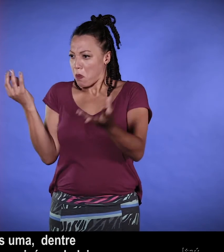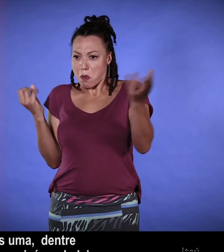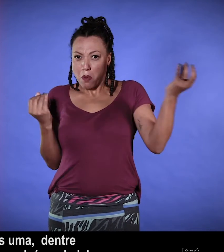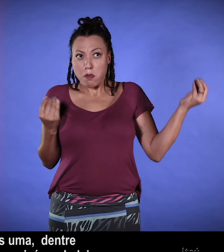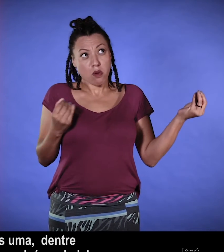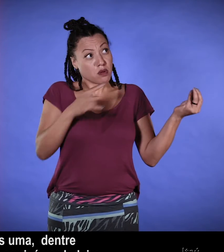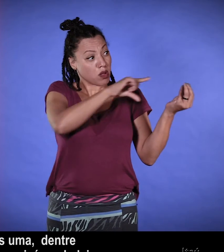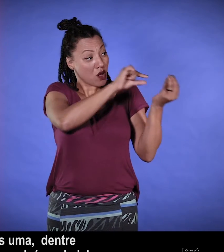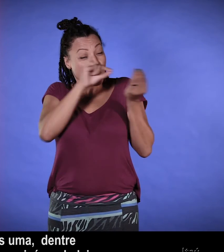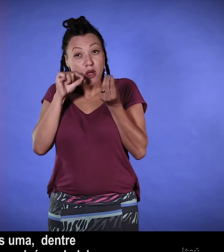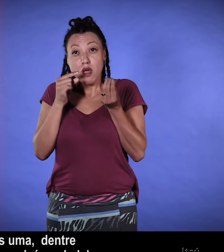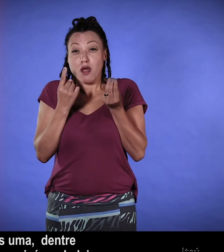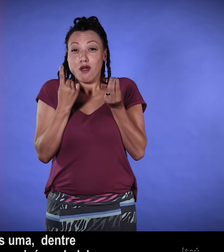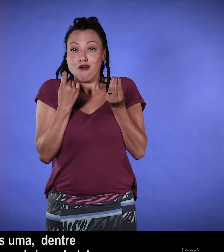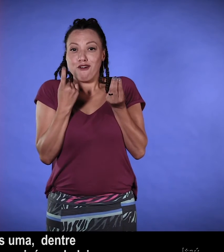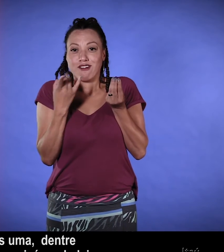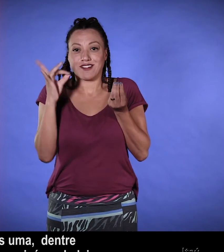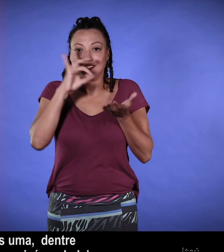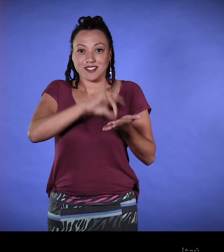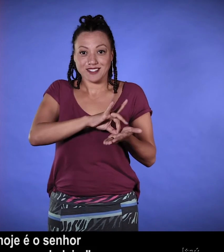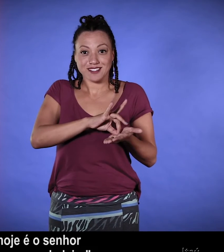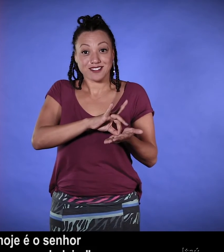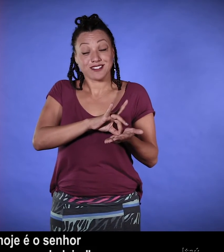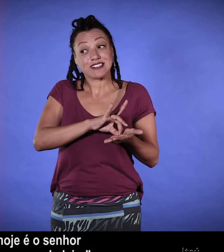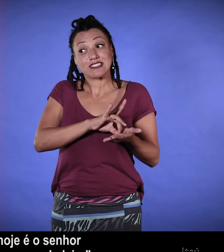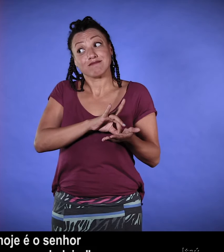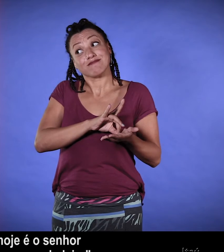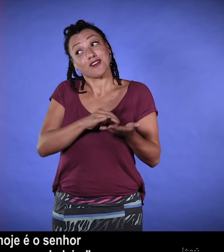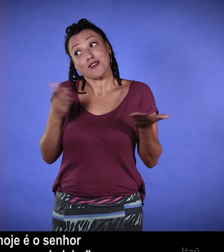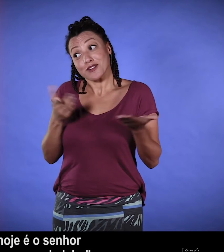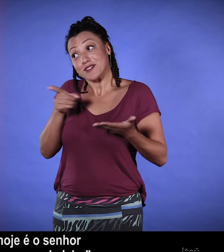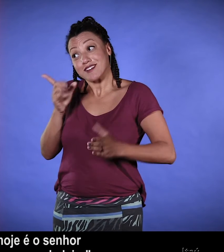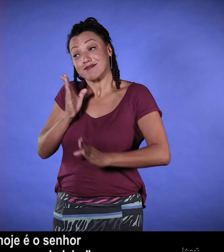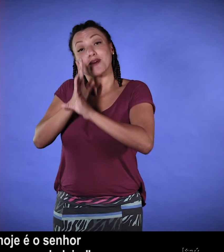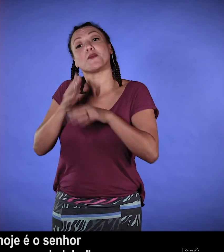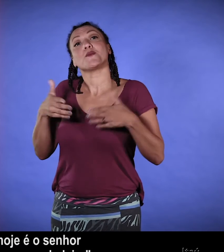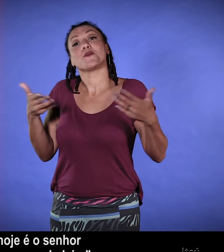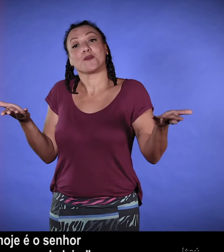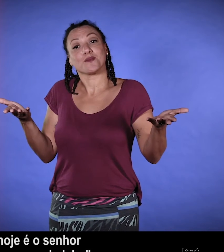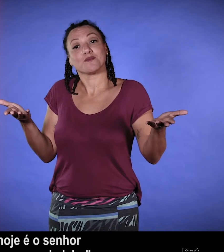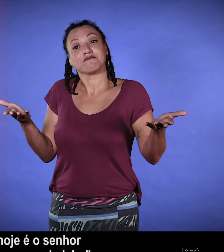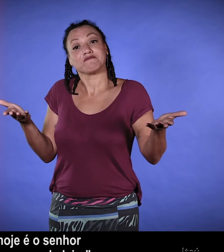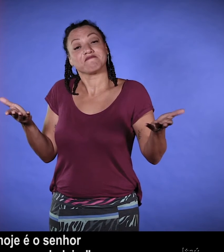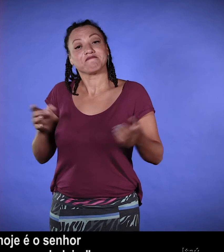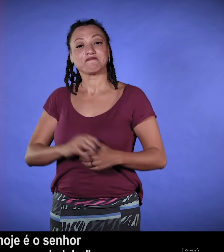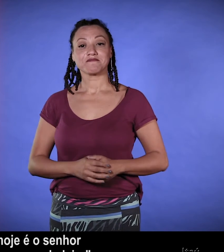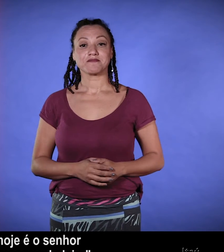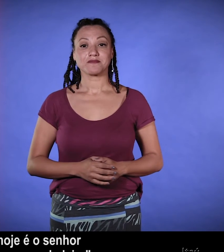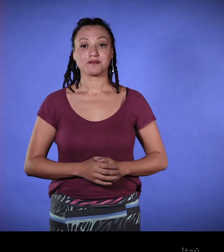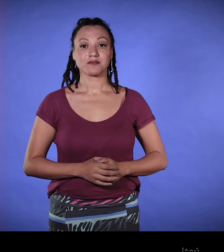milhares que tem aqui, é verdadeira. E a charada de hoje é o senhor descobrir qual é a